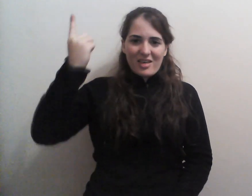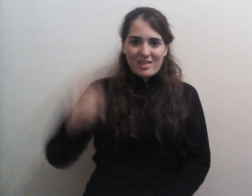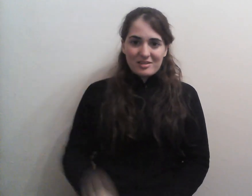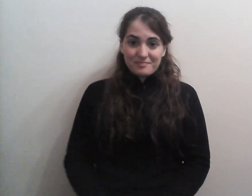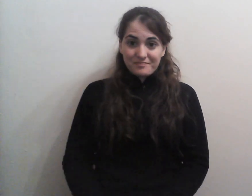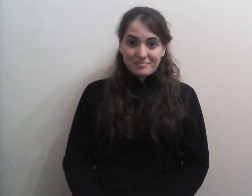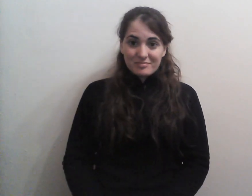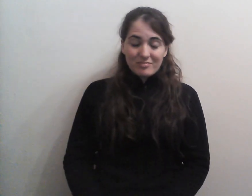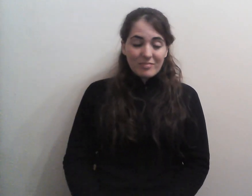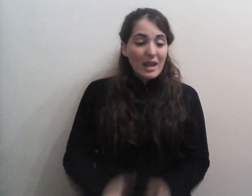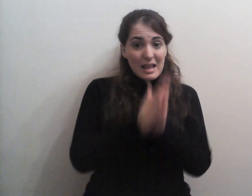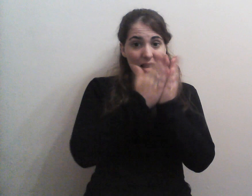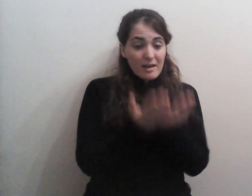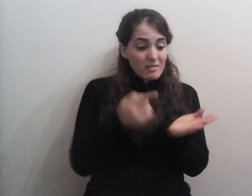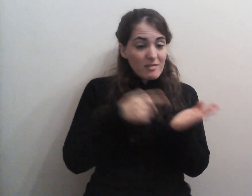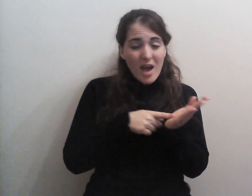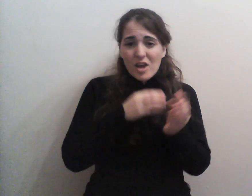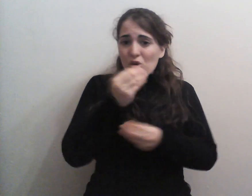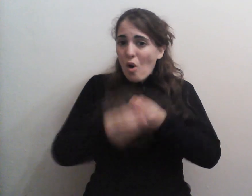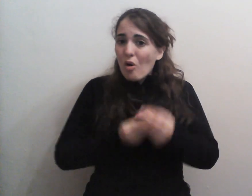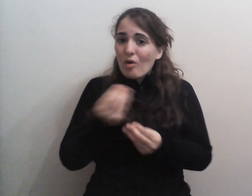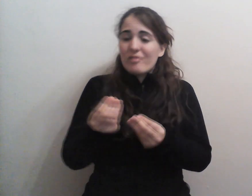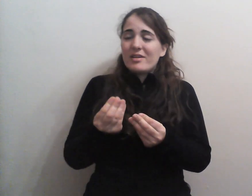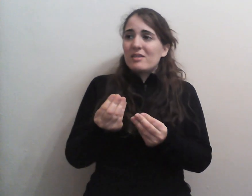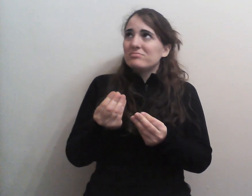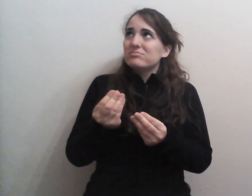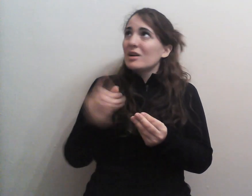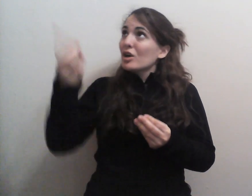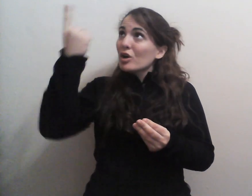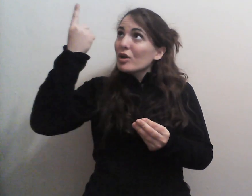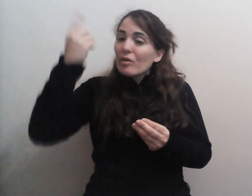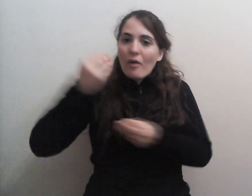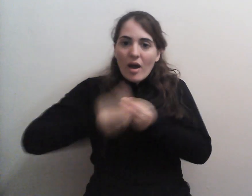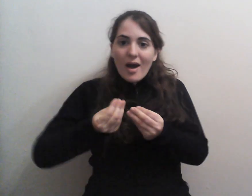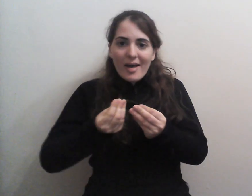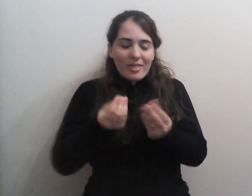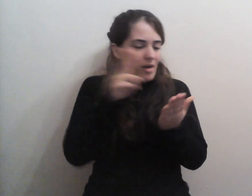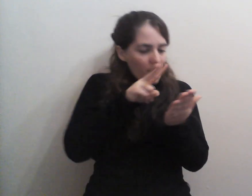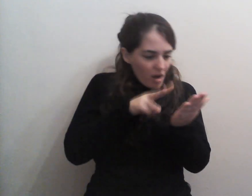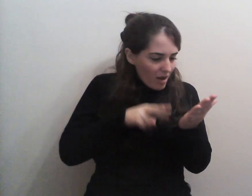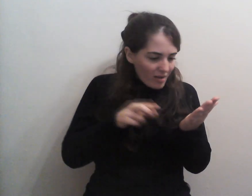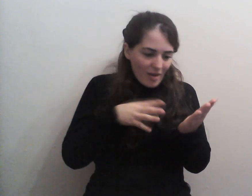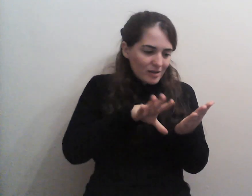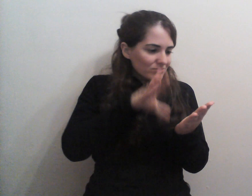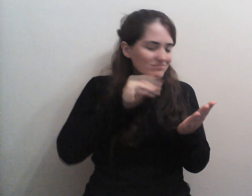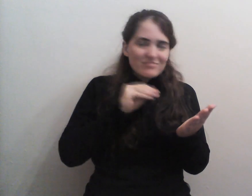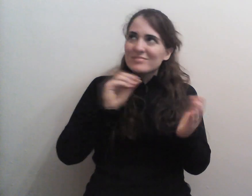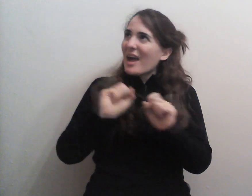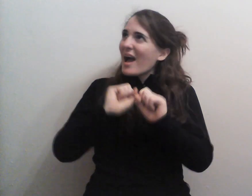Biblia nos permiten ver algo de su corazón, su naturaleza, sus atributos. Nos acordamos, por ejemplo, cuando Dios